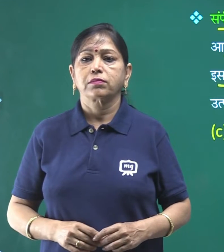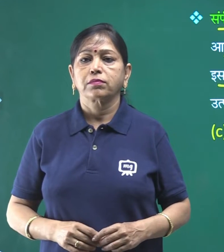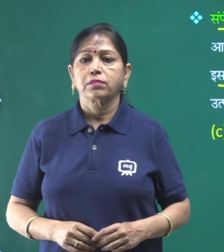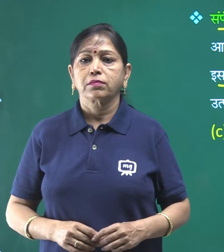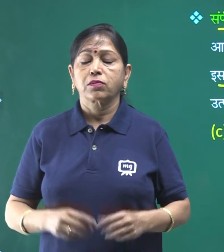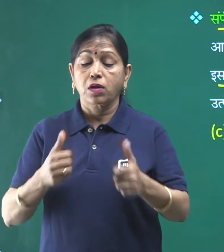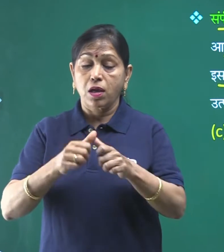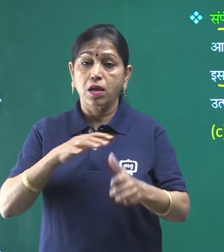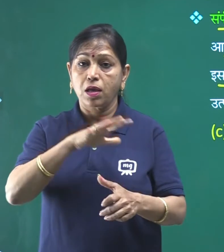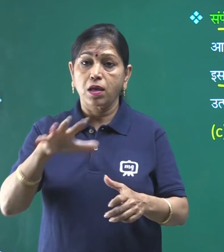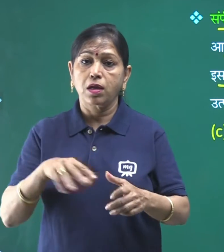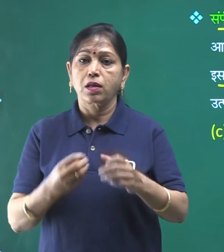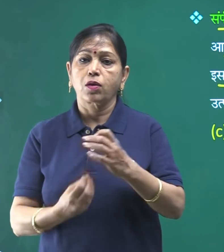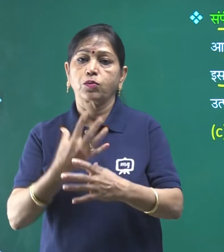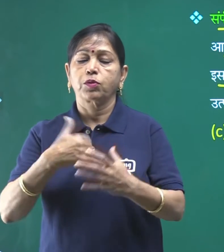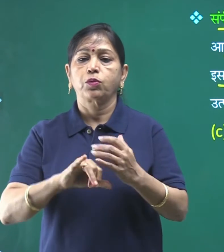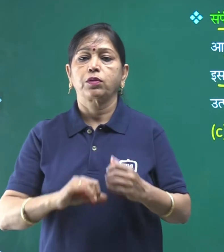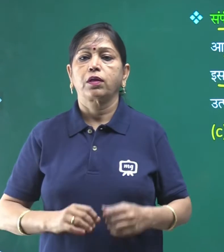क्षेत्र उत्पन्न होता है।